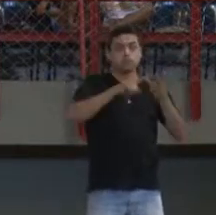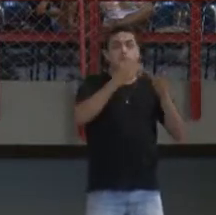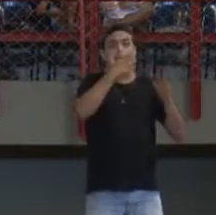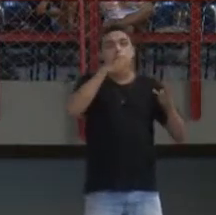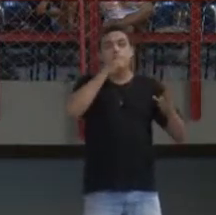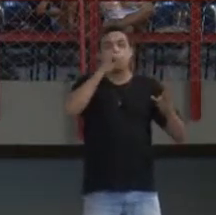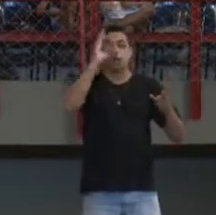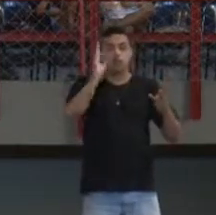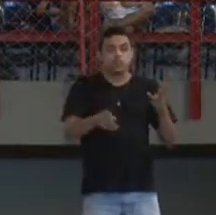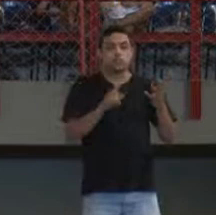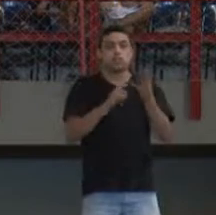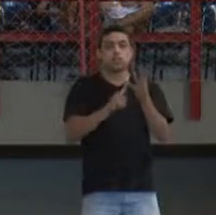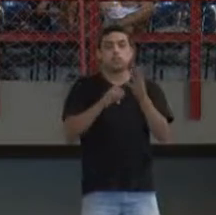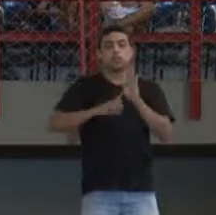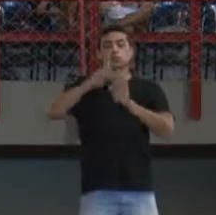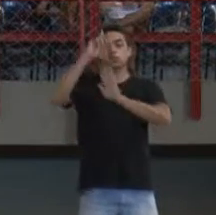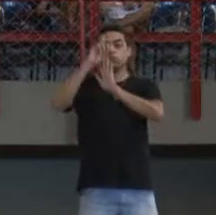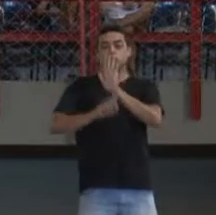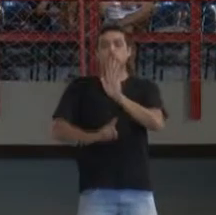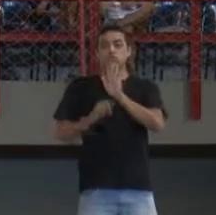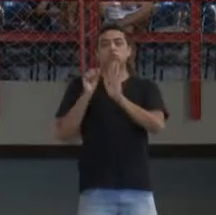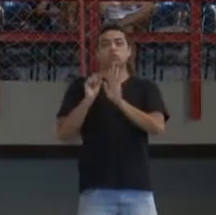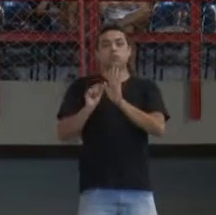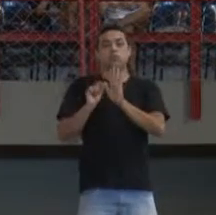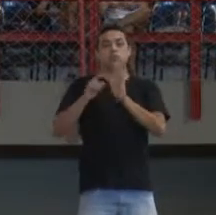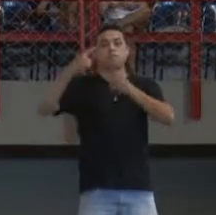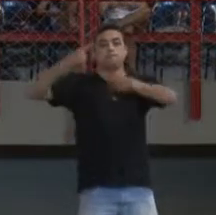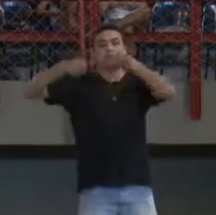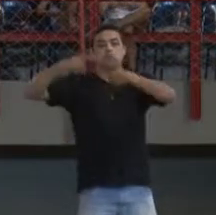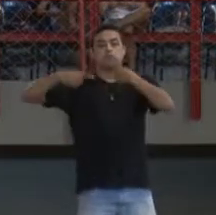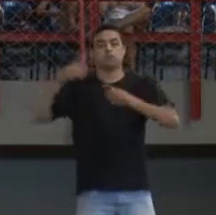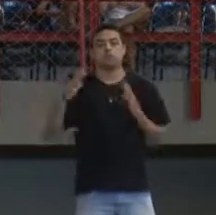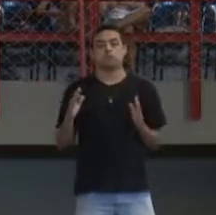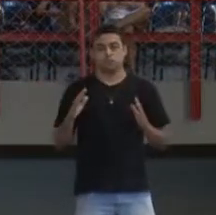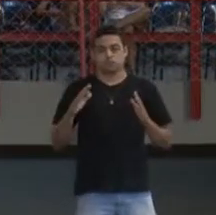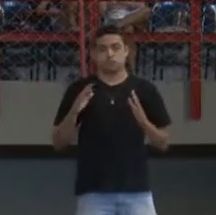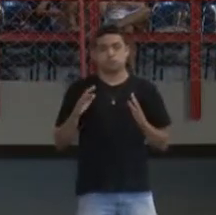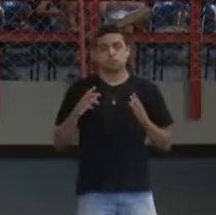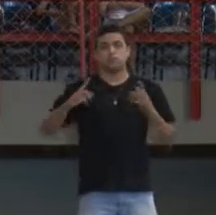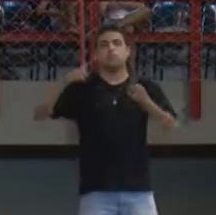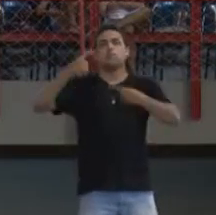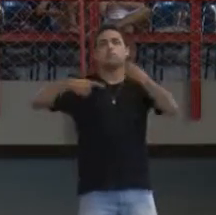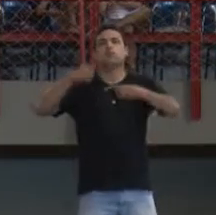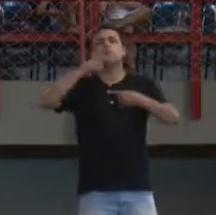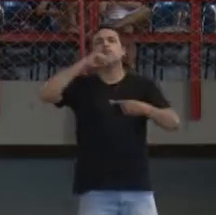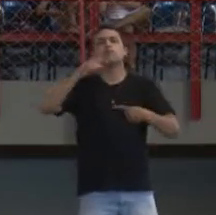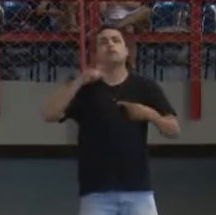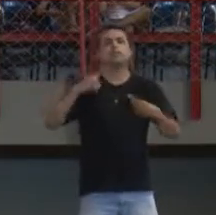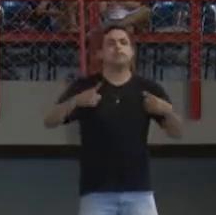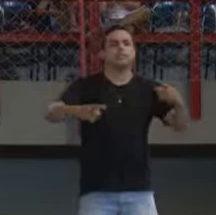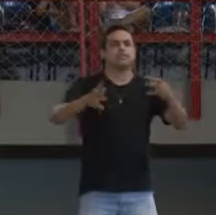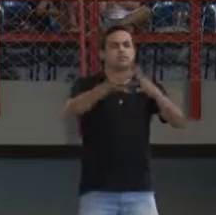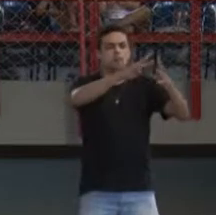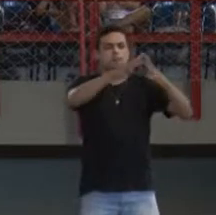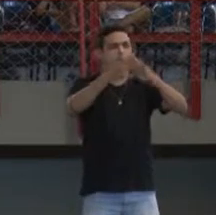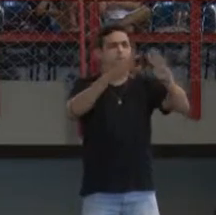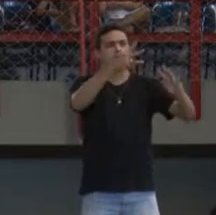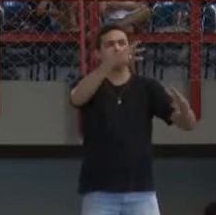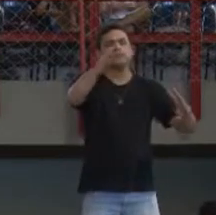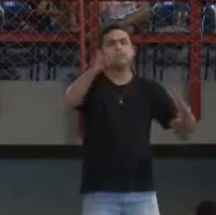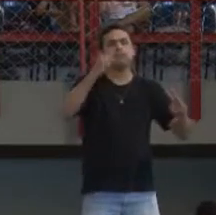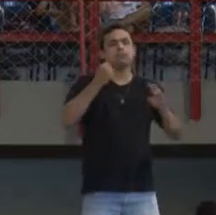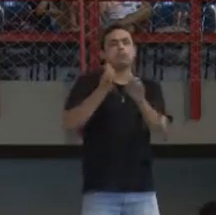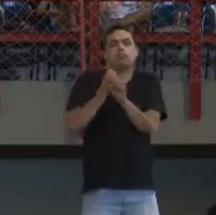pai, e agora ele vai ter o direito a ser o quê? Político. Professor, mas quem é que vai sobreviver 30 anos de